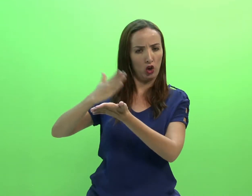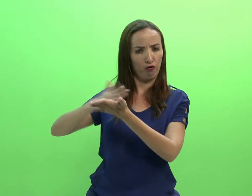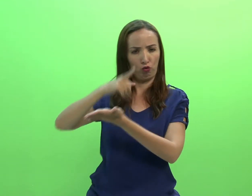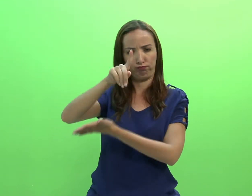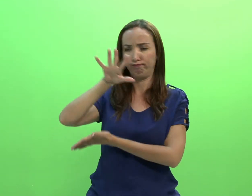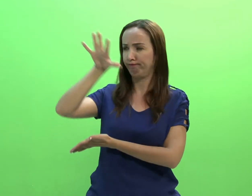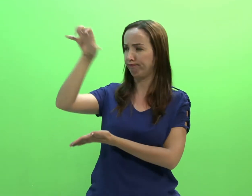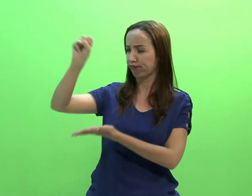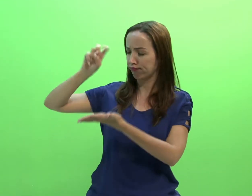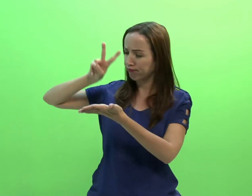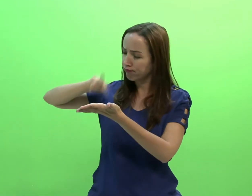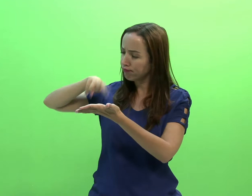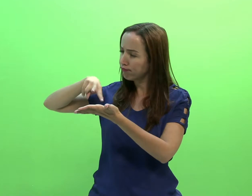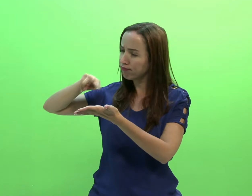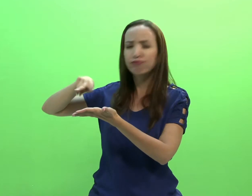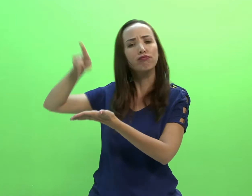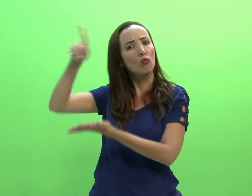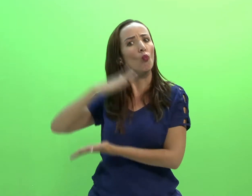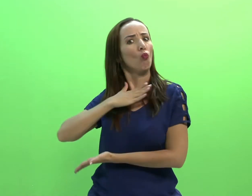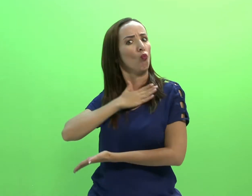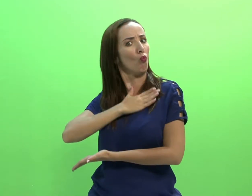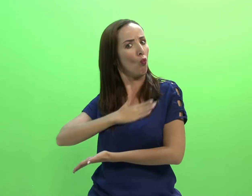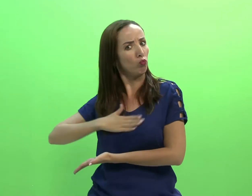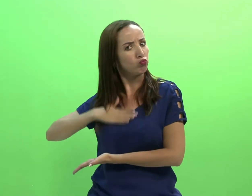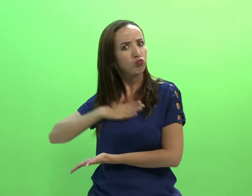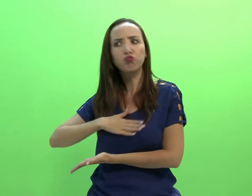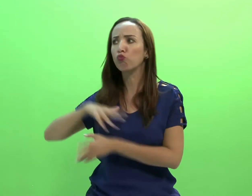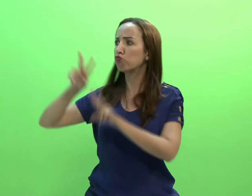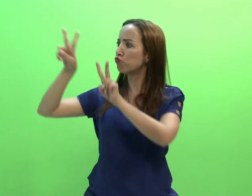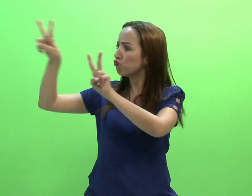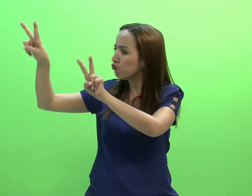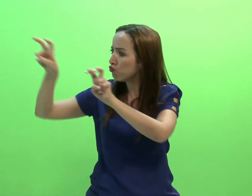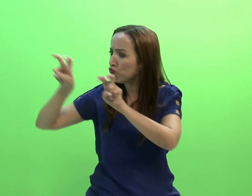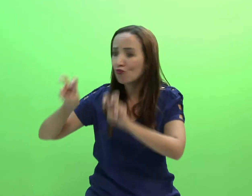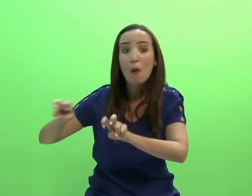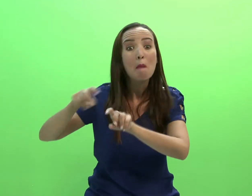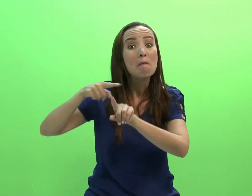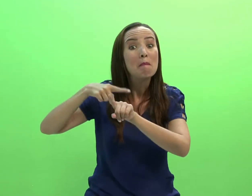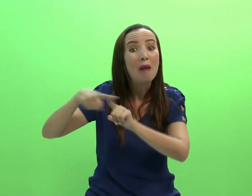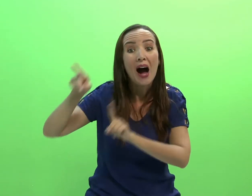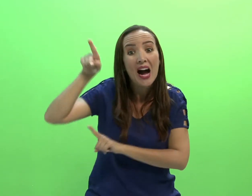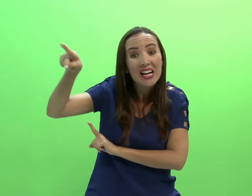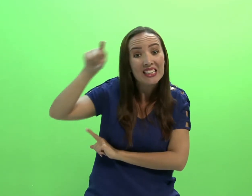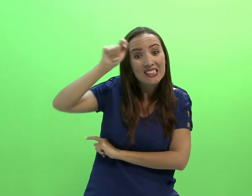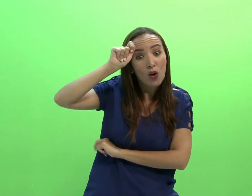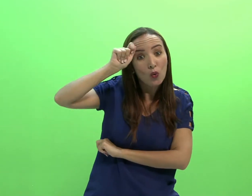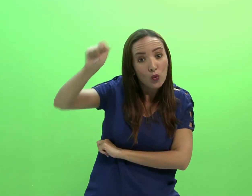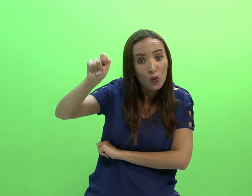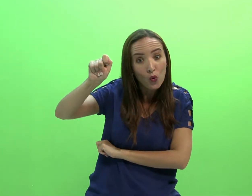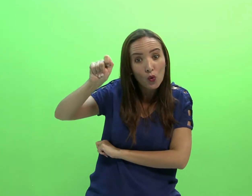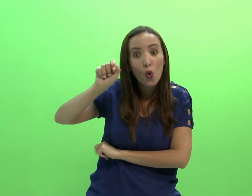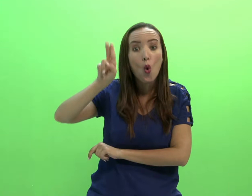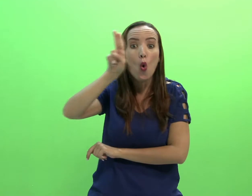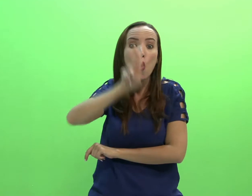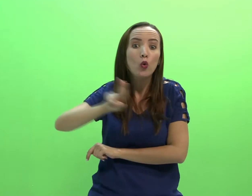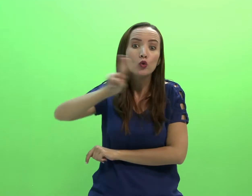Quando você fizer a citação da citação, você lê um livro, por exemplo, e gosta da ideia daquele autor. Mas aquele